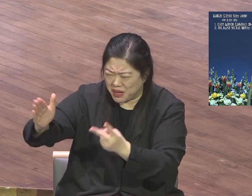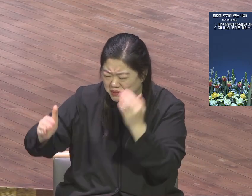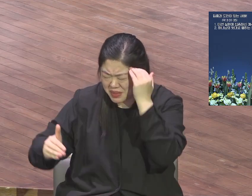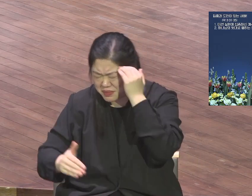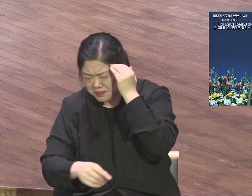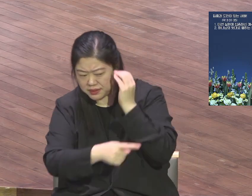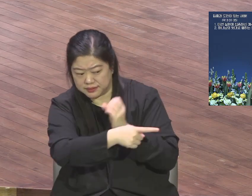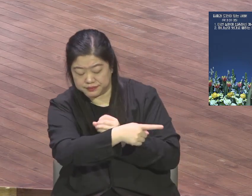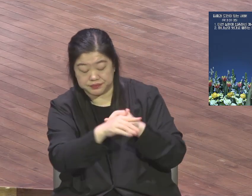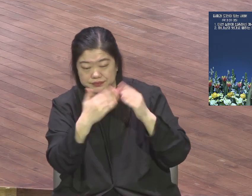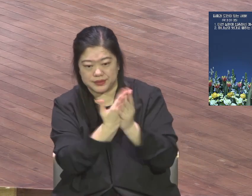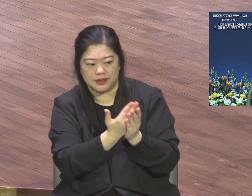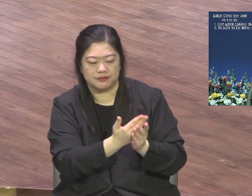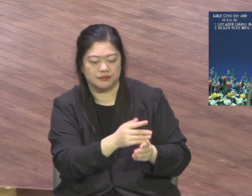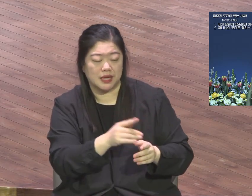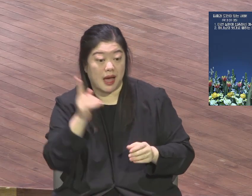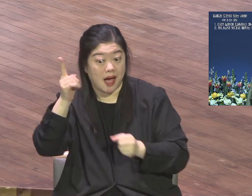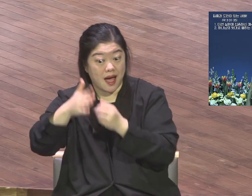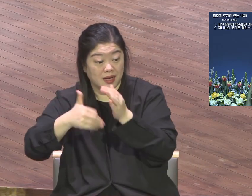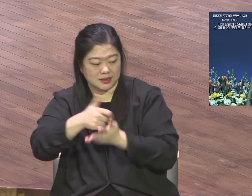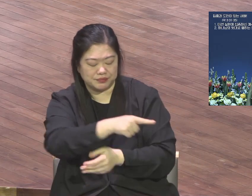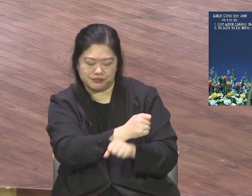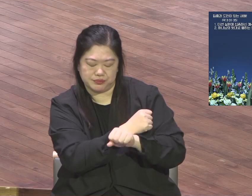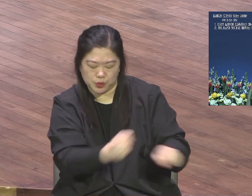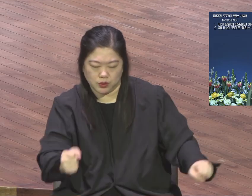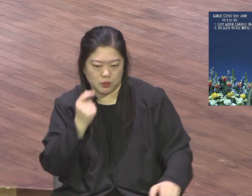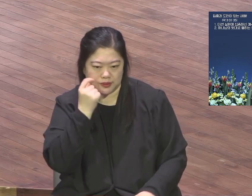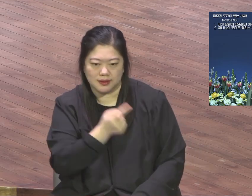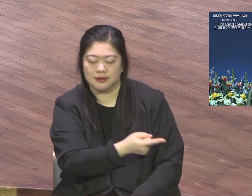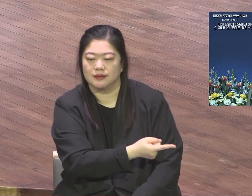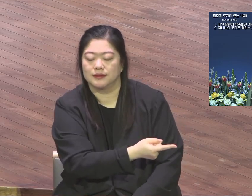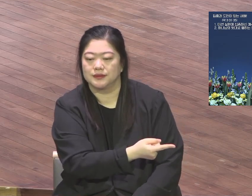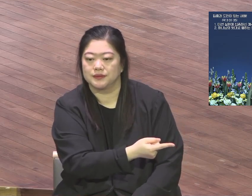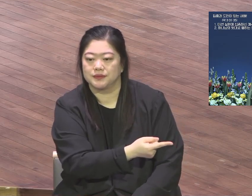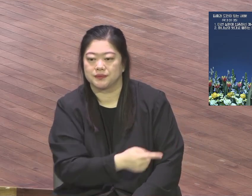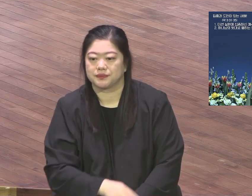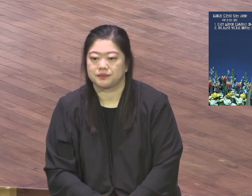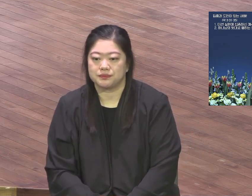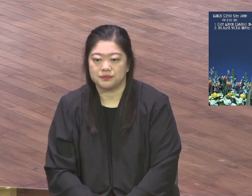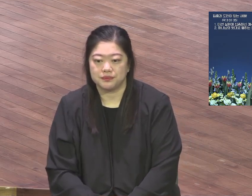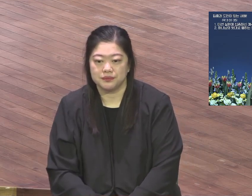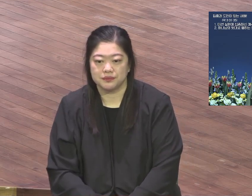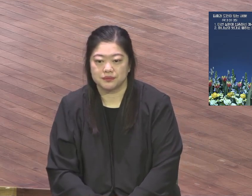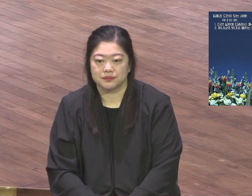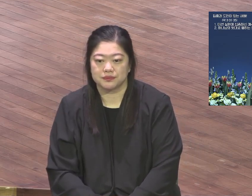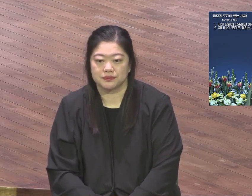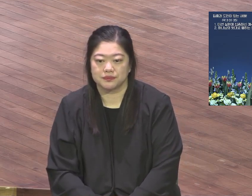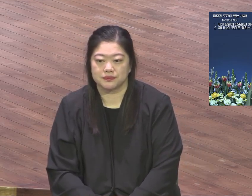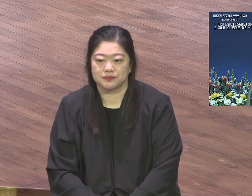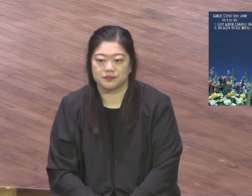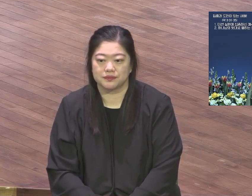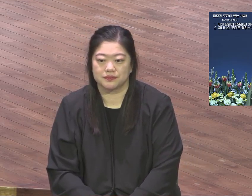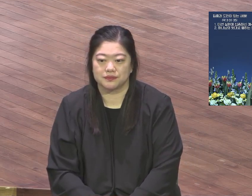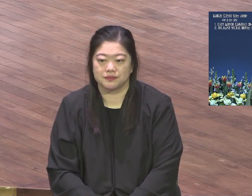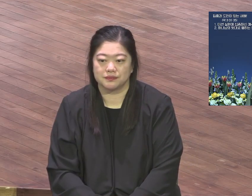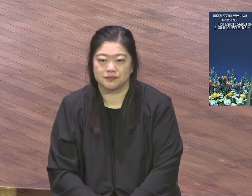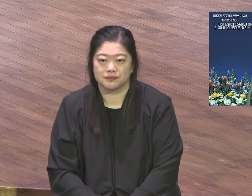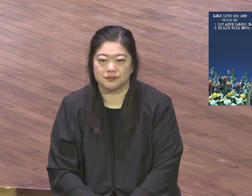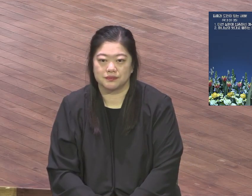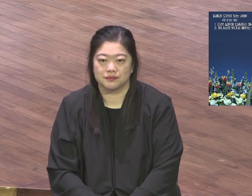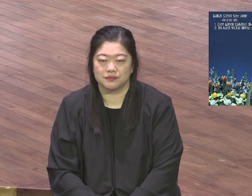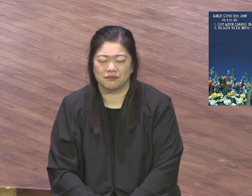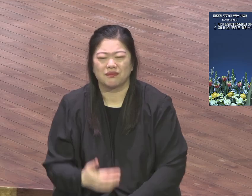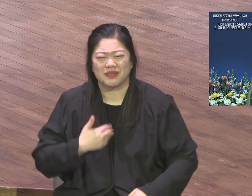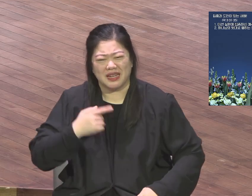영원히 용서받지 못할 사람. 제가 볼 때요. 용서 영원히 못 받을